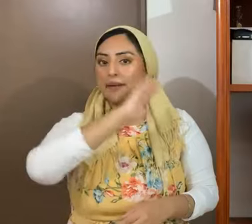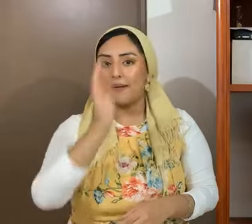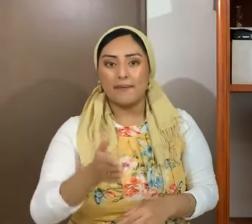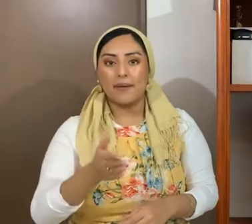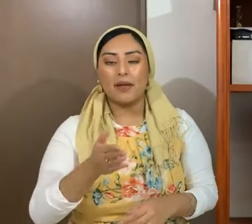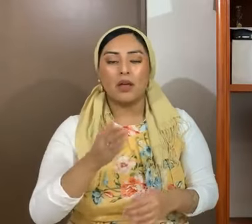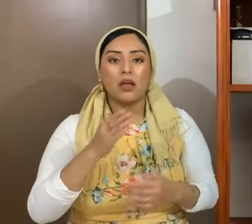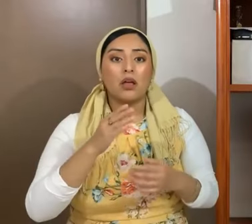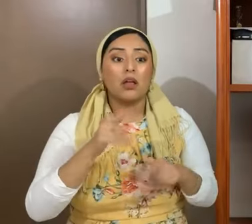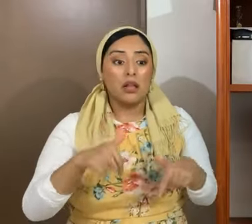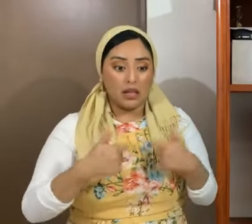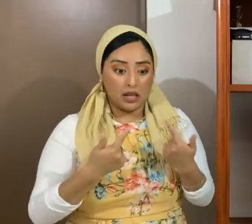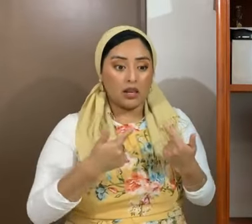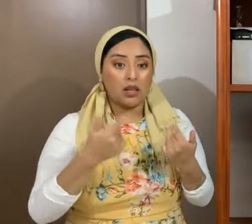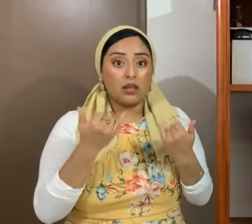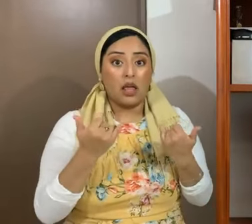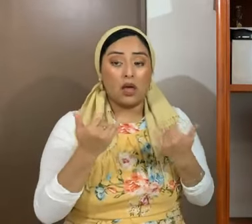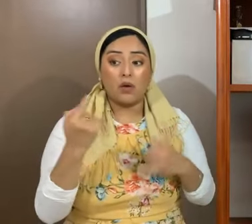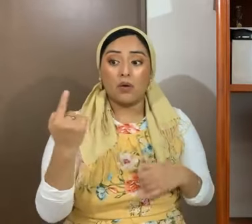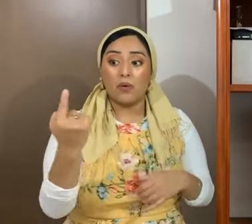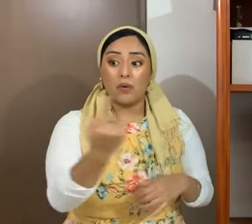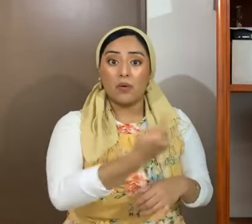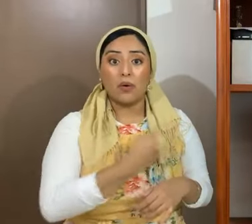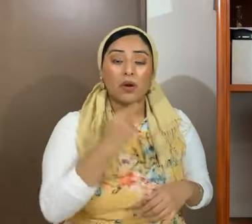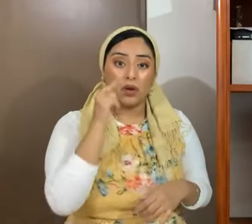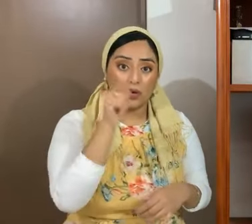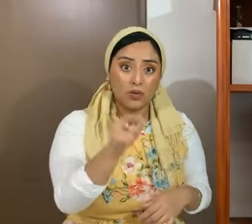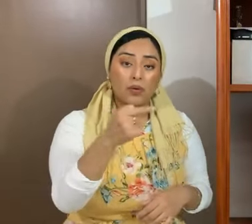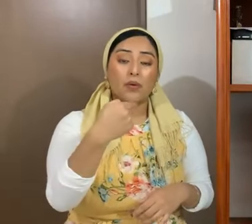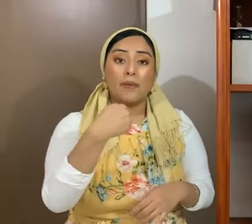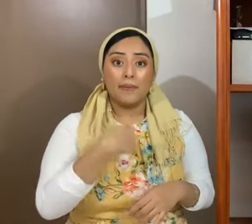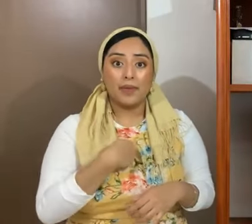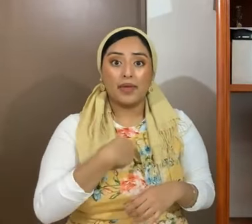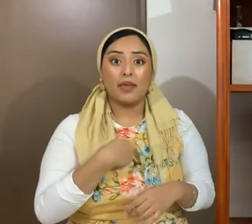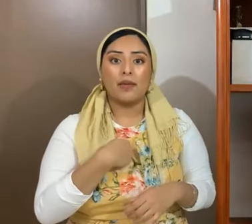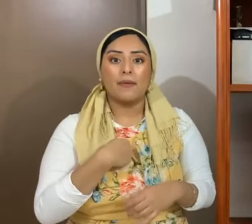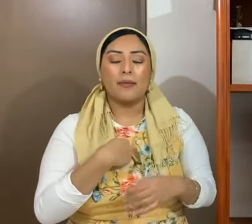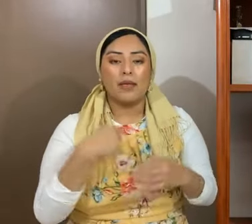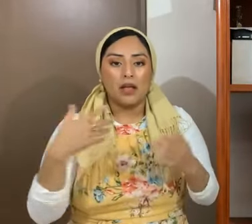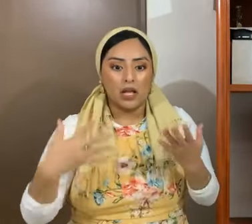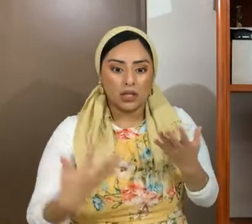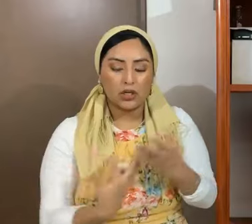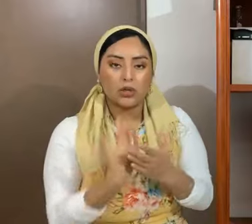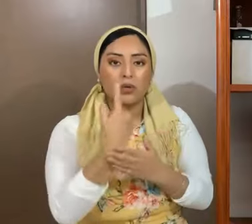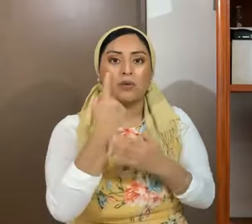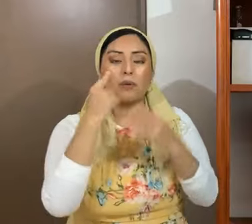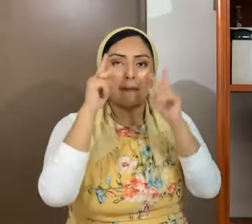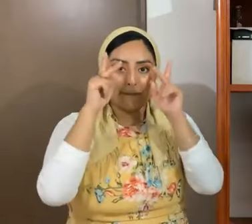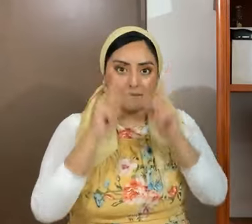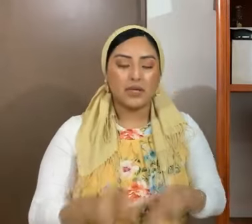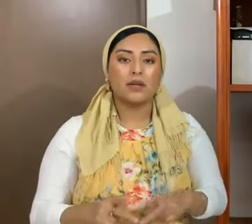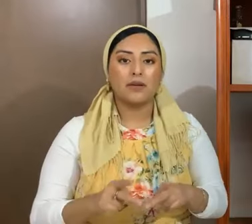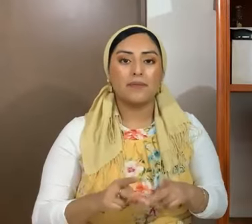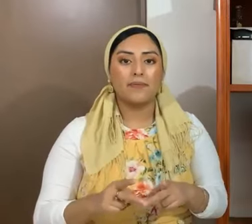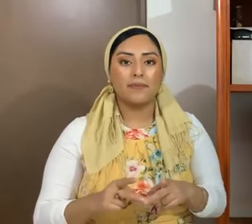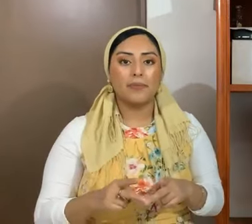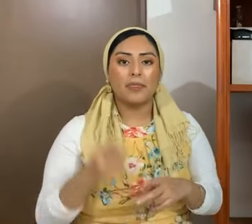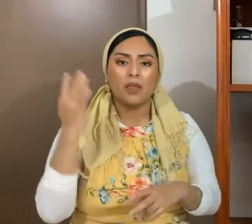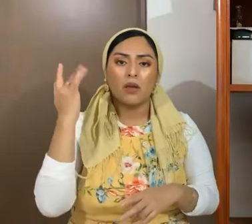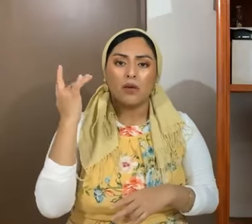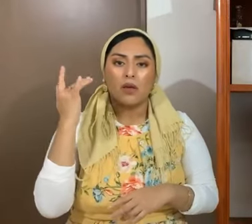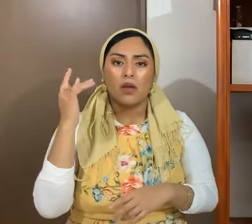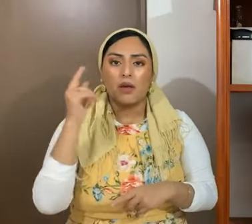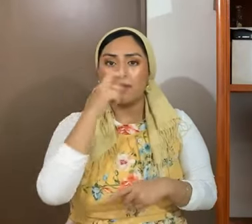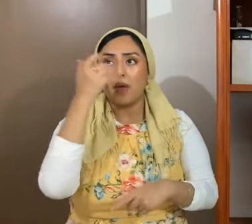el sentido espiritual, hoy nosotros, amados Ajim, ustedes y un servidor, somos nueva creación, somos vírgenes. ¿Por